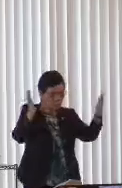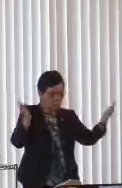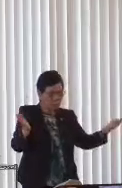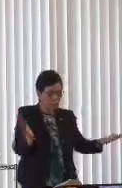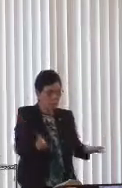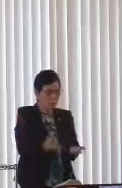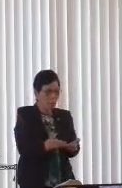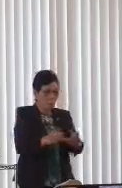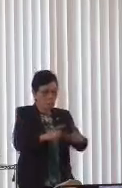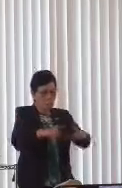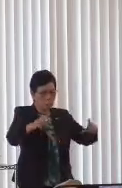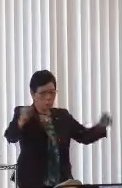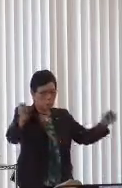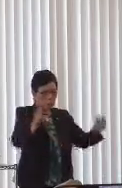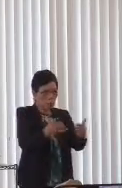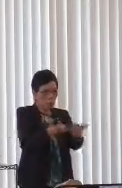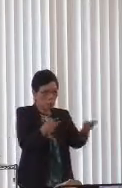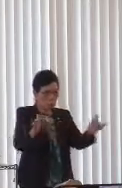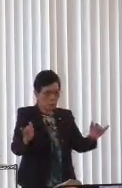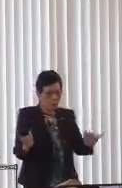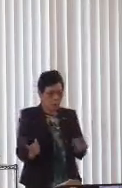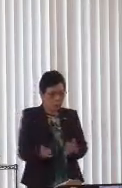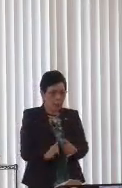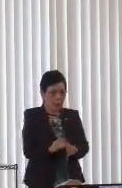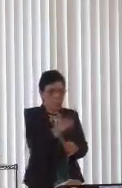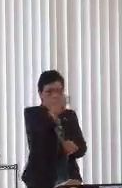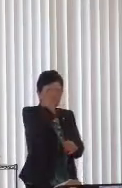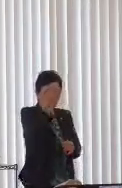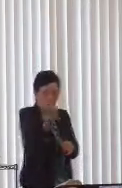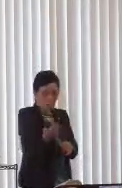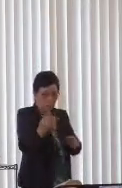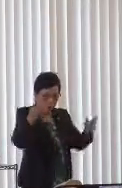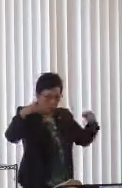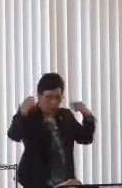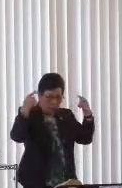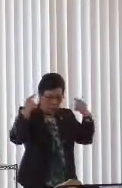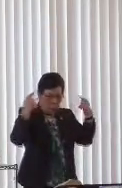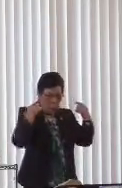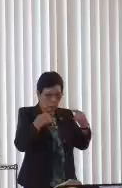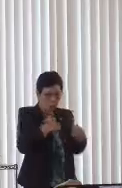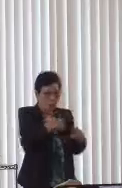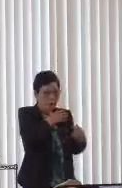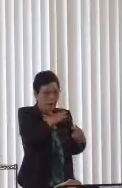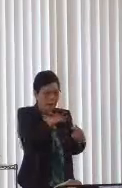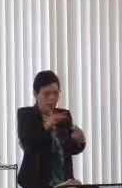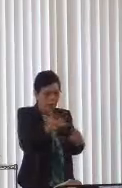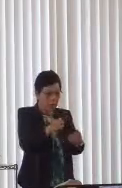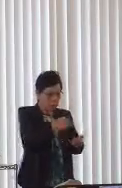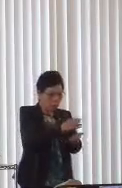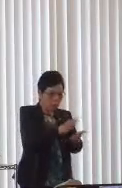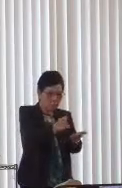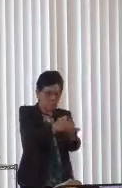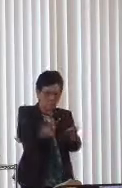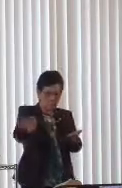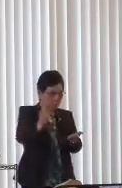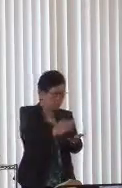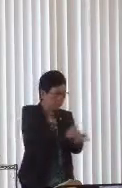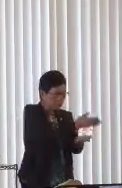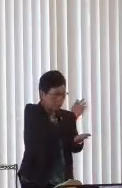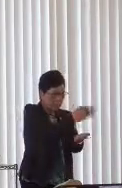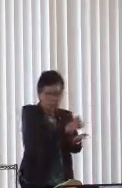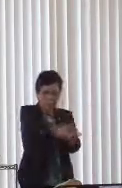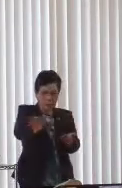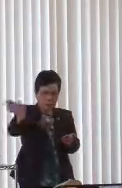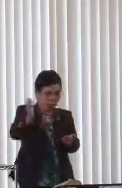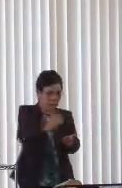国の民がその前に集められると、羊飼いが羊とヤギを分けるように彼らをより分け、羊を右にヤギを左に